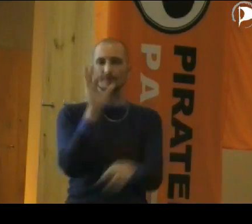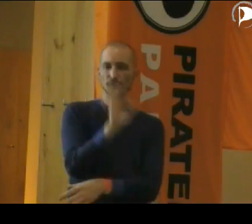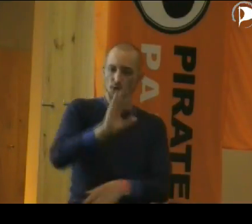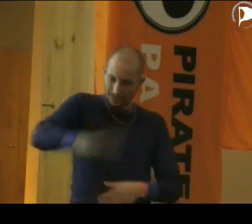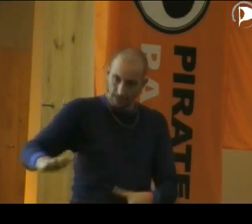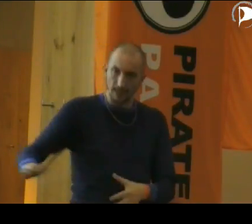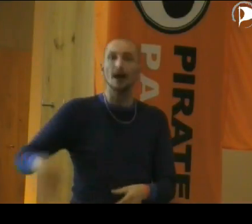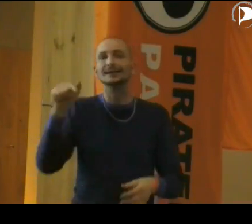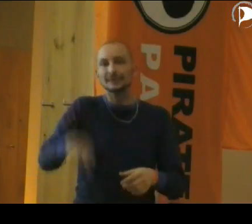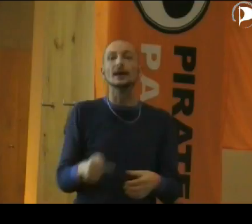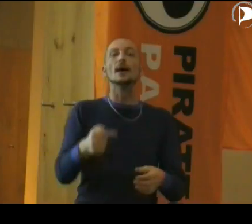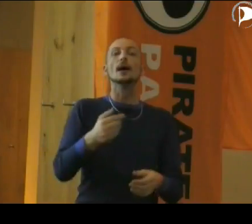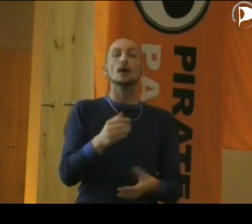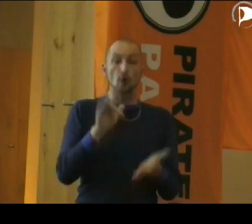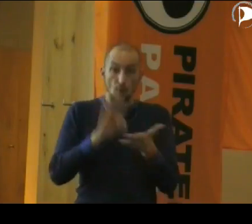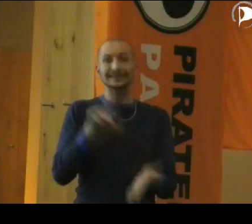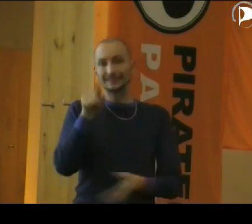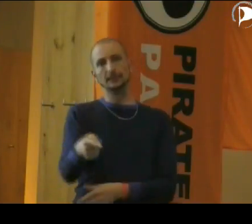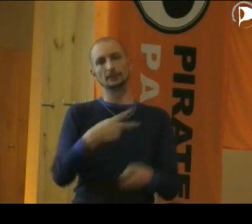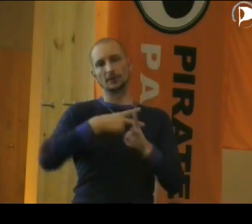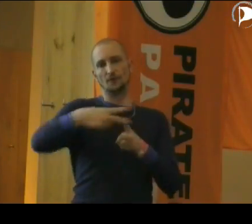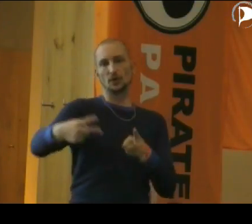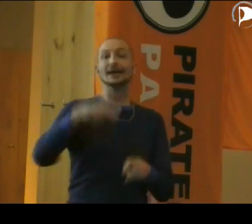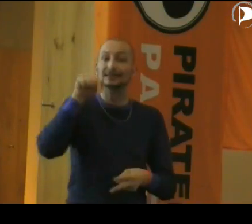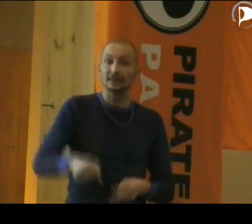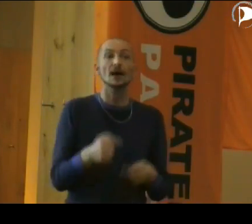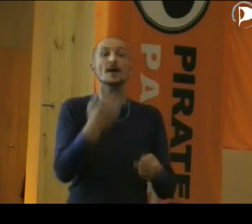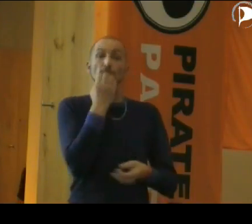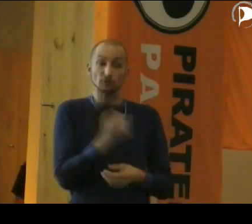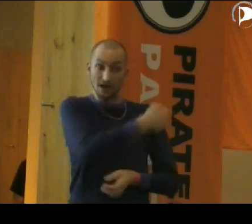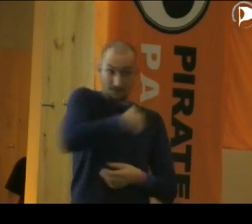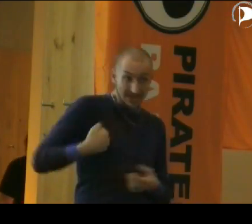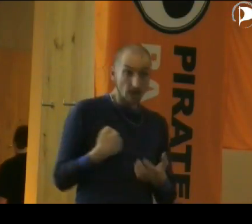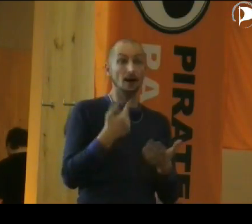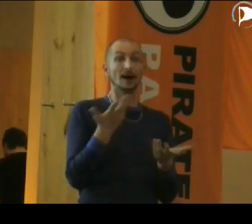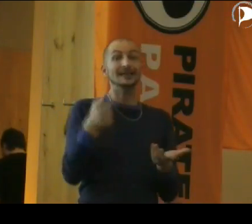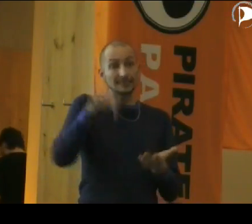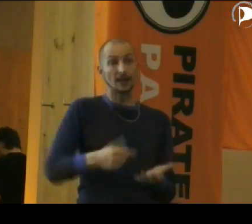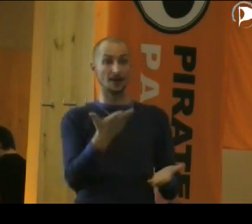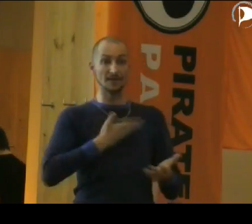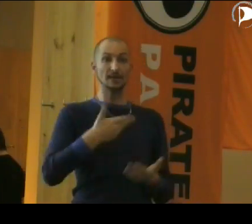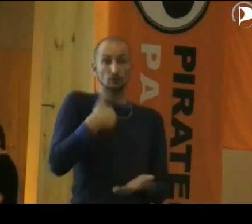einfach so weil sie es so gewohnt sind und wieder sofort wollen